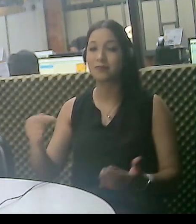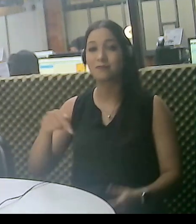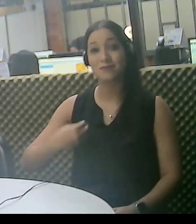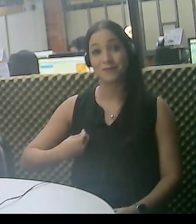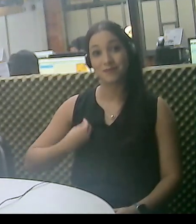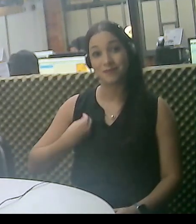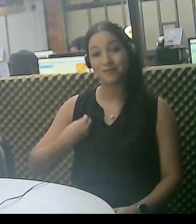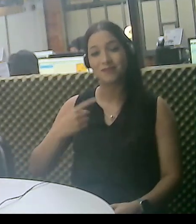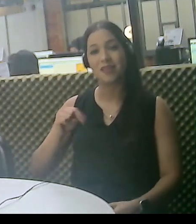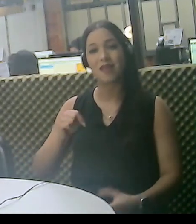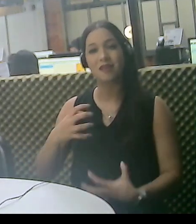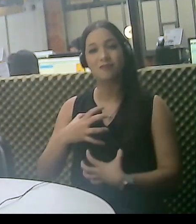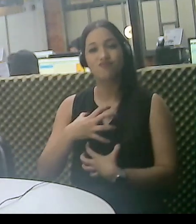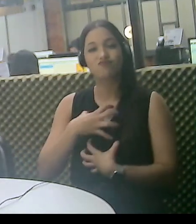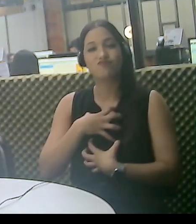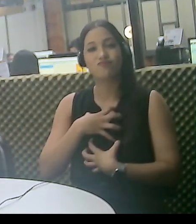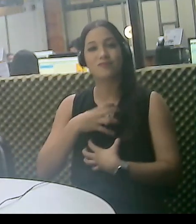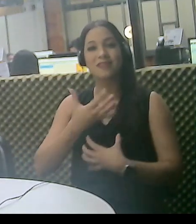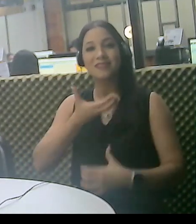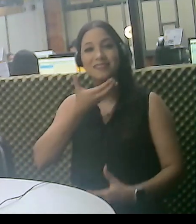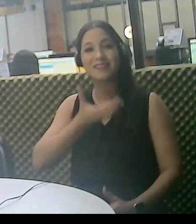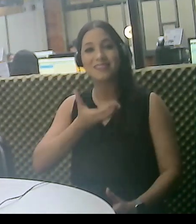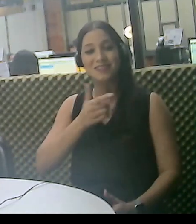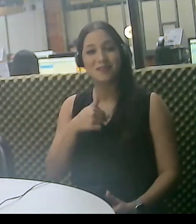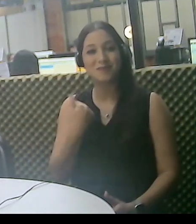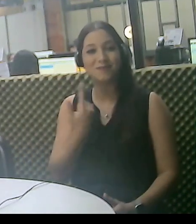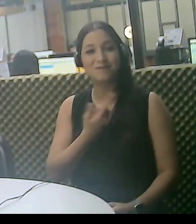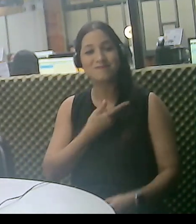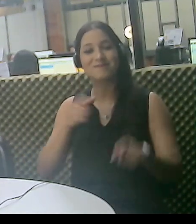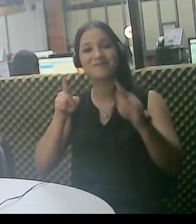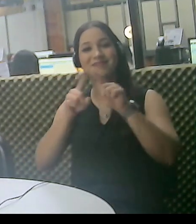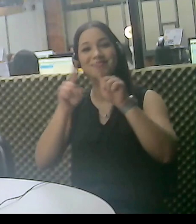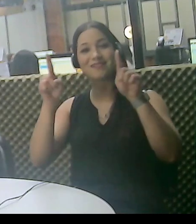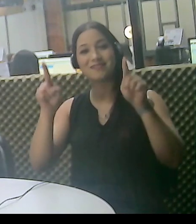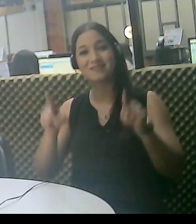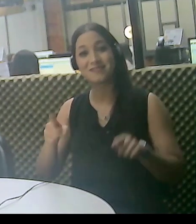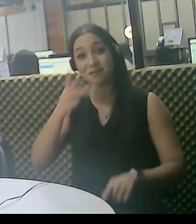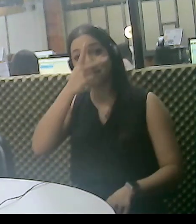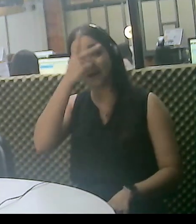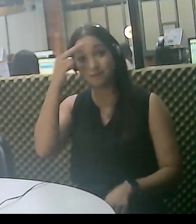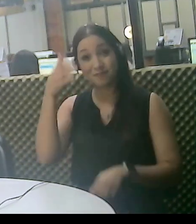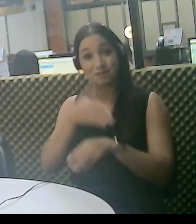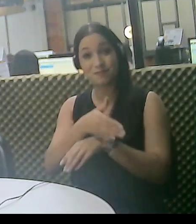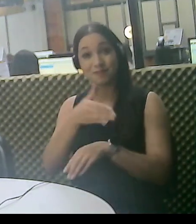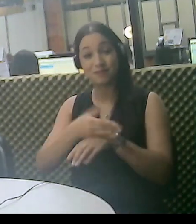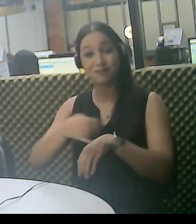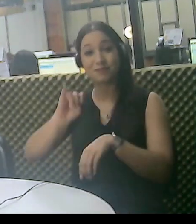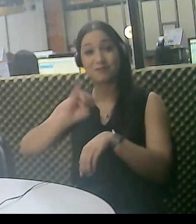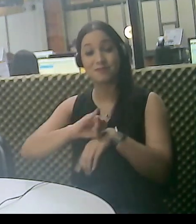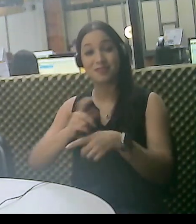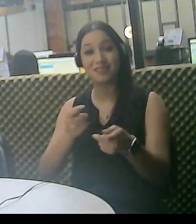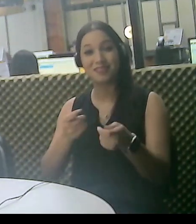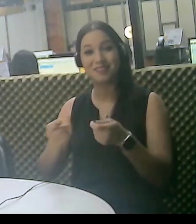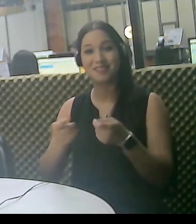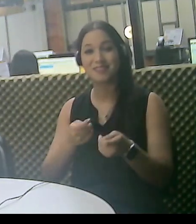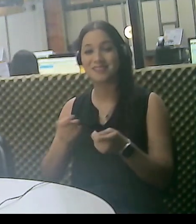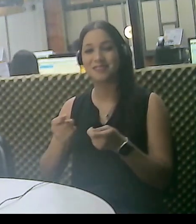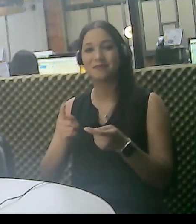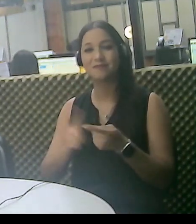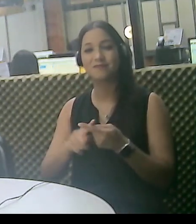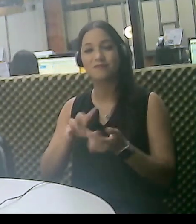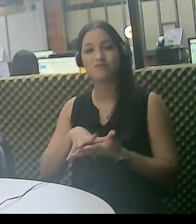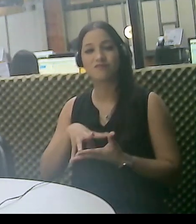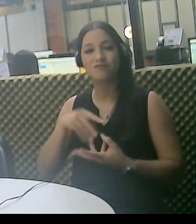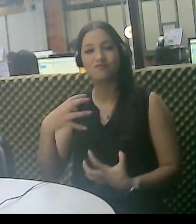trazer o espírito de Natal para o nosso servidor, para as pessoas que frequentam aqui o centro administrativo, que esse espírito de